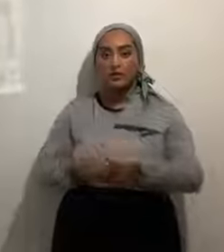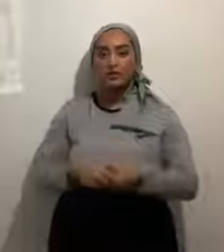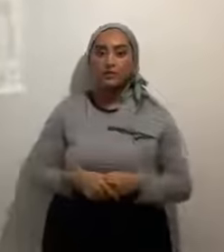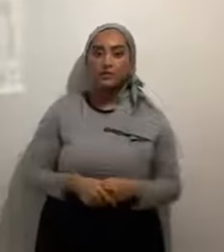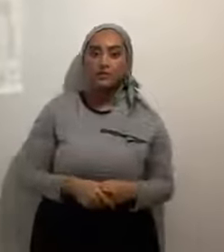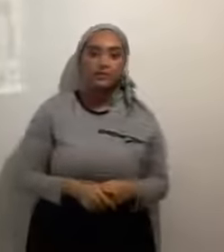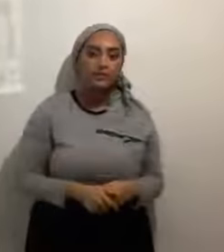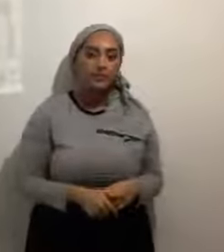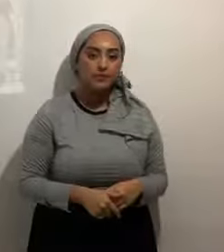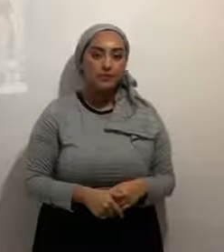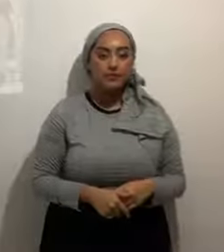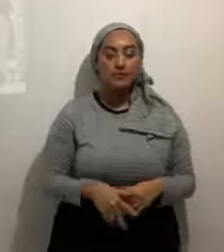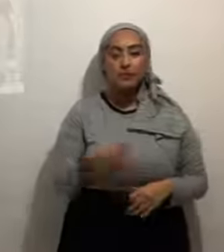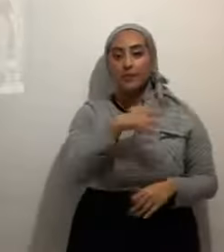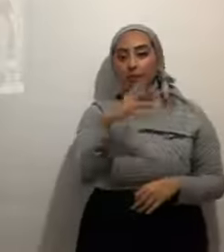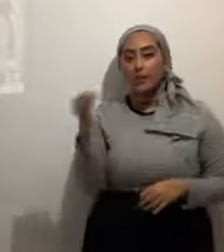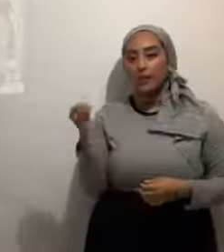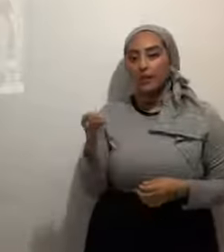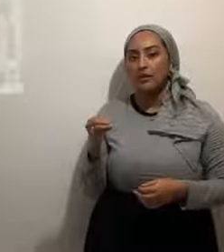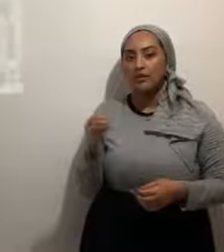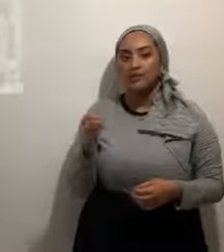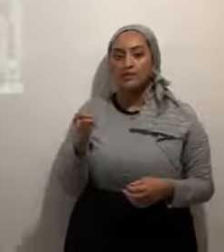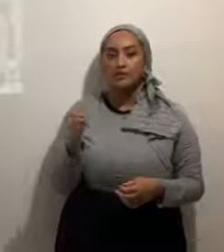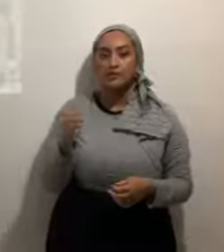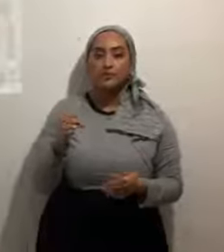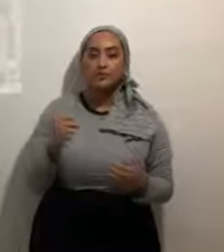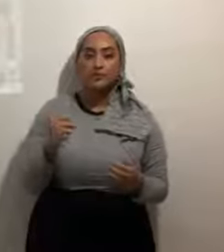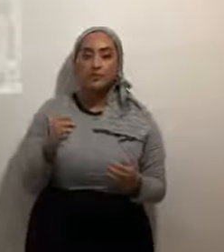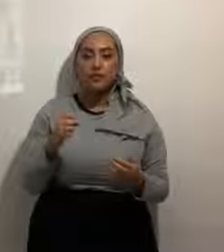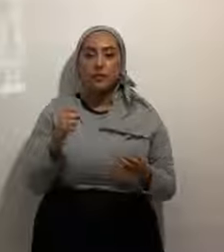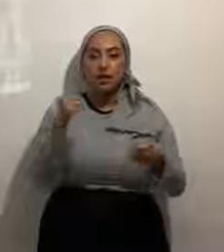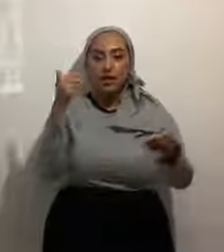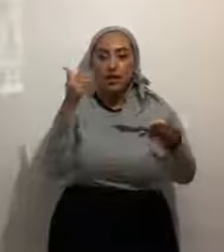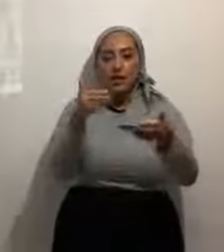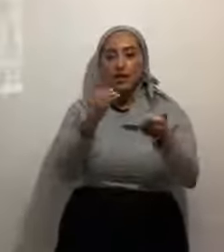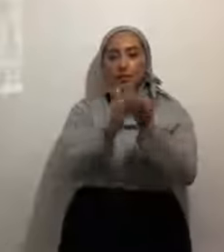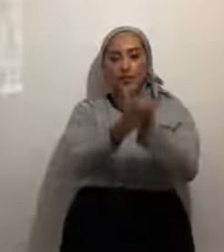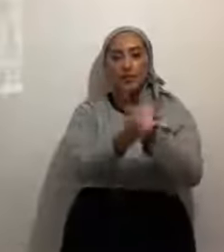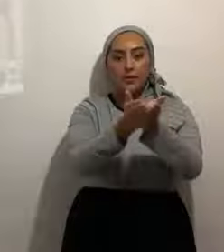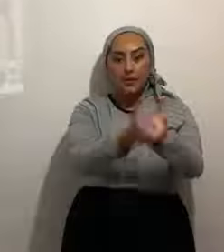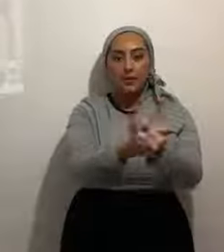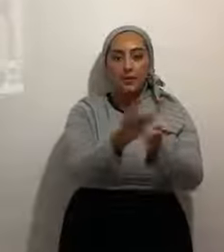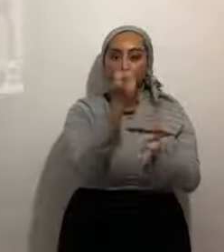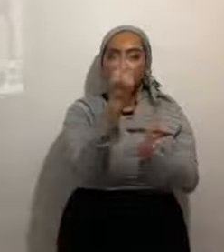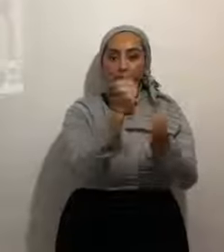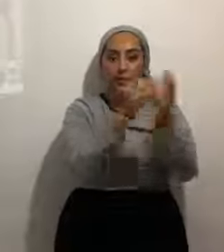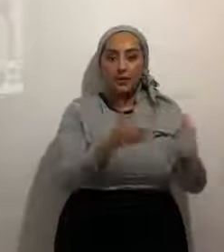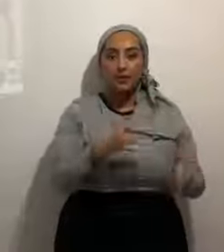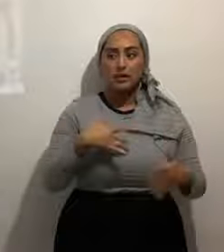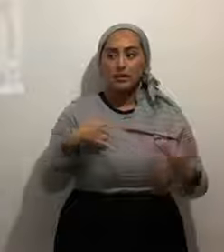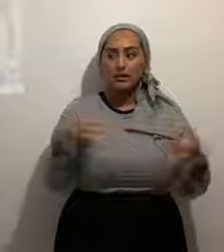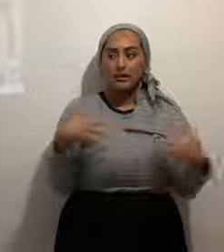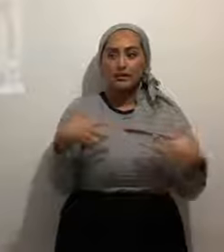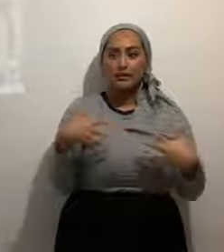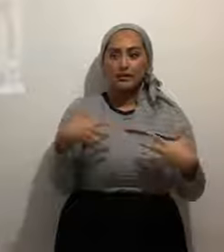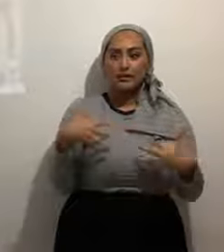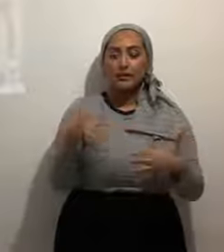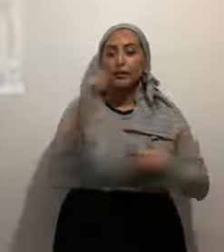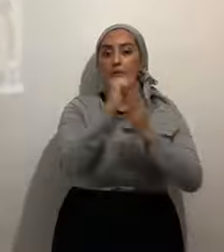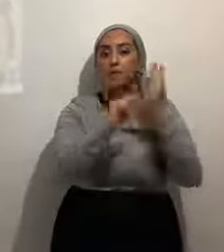Bueno. Y se acercaba a la barca y tuvieron miedo. 20. Mas él